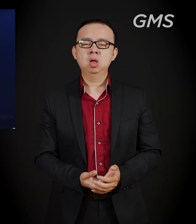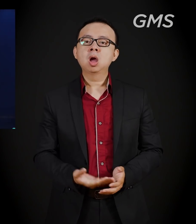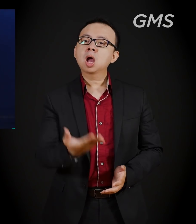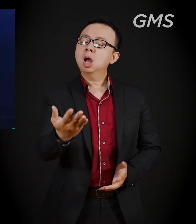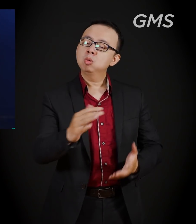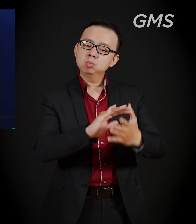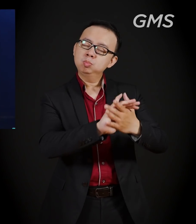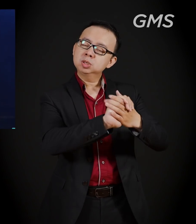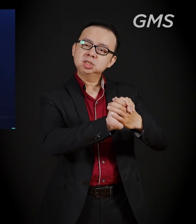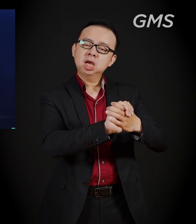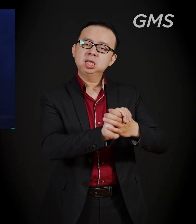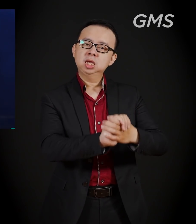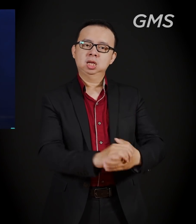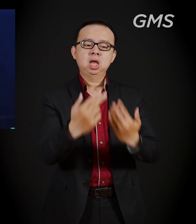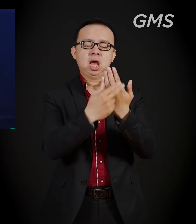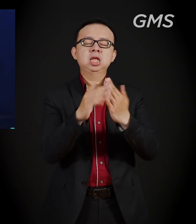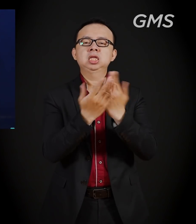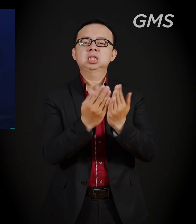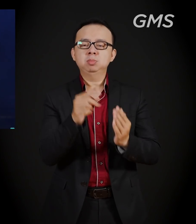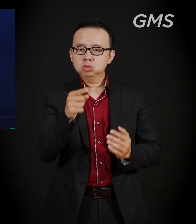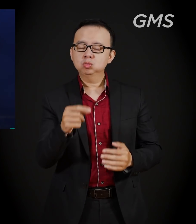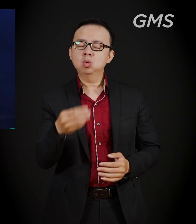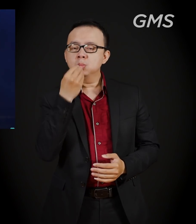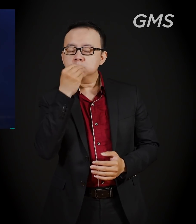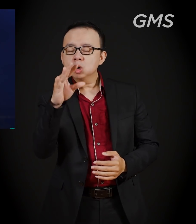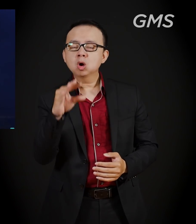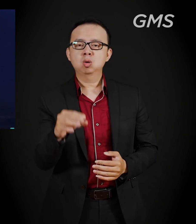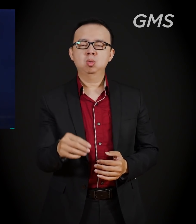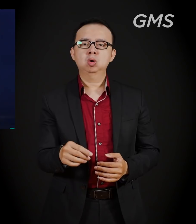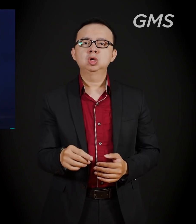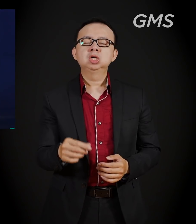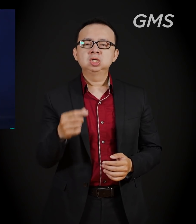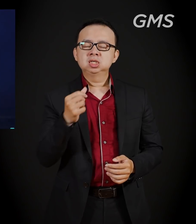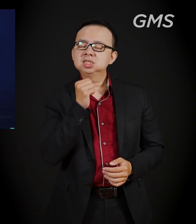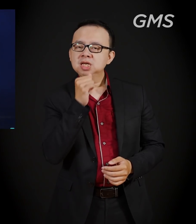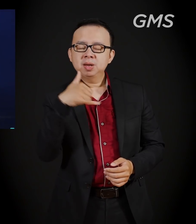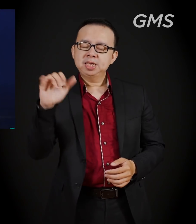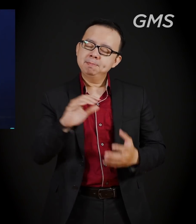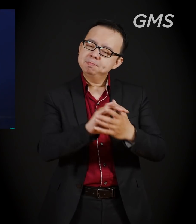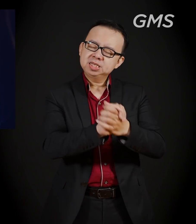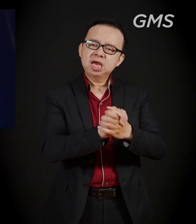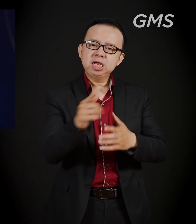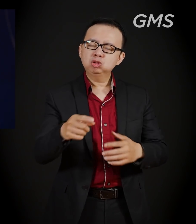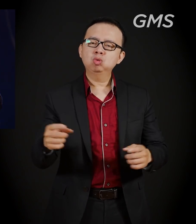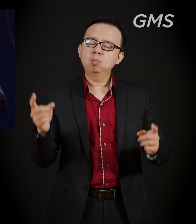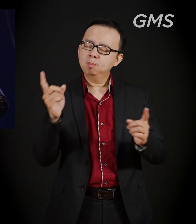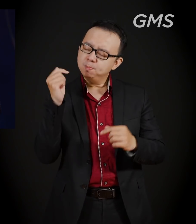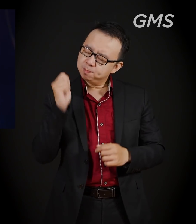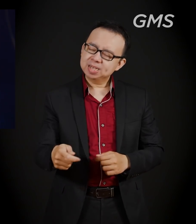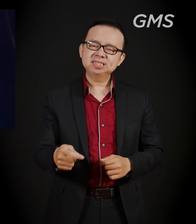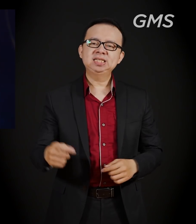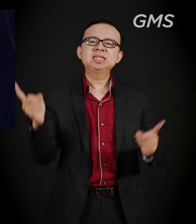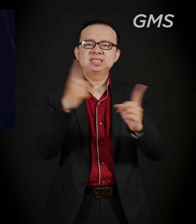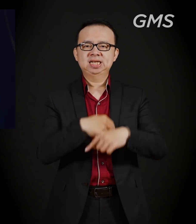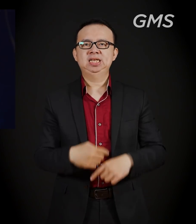percaya? Alkitab saya bilang apa saja kamu ucapkan, jika kamu tidak bimbang tapi percaya, itu akan terjadi. Jadi kalau kita bilang,